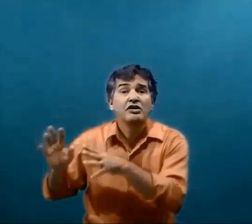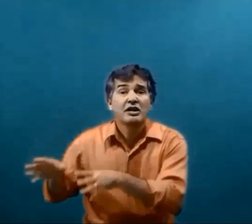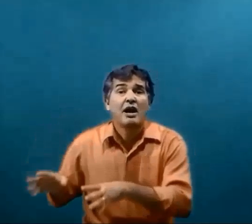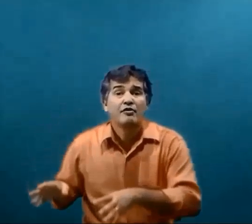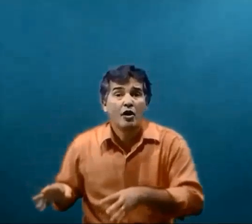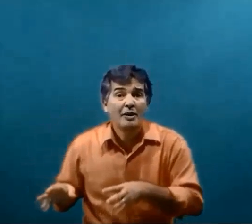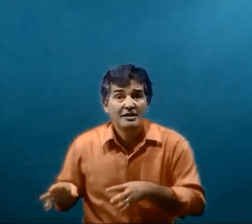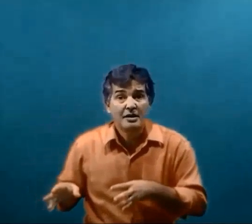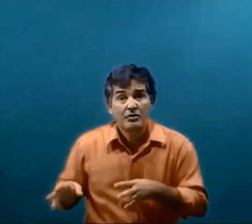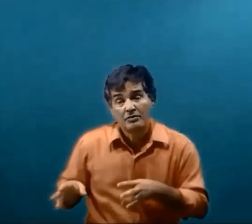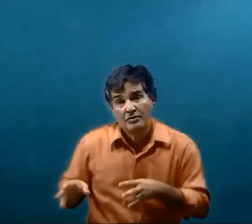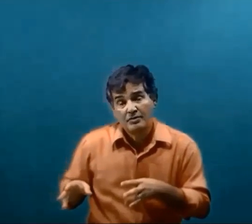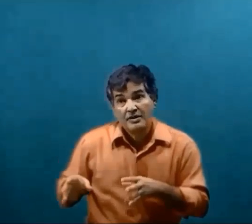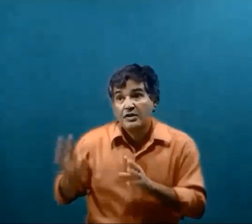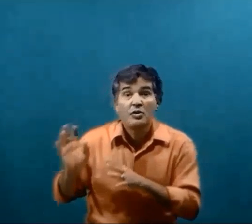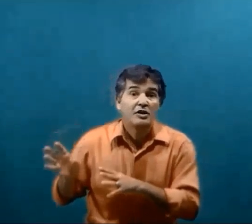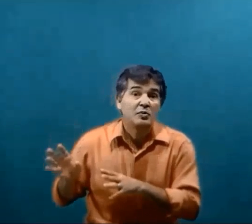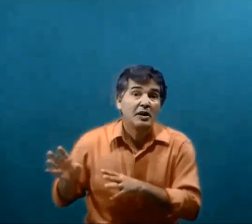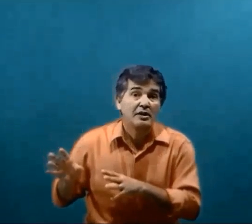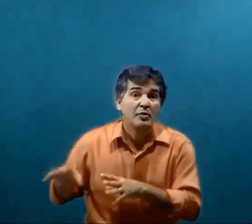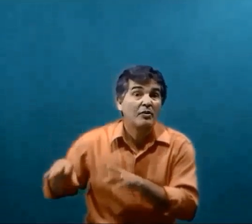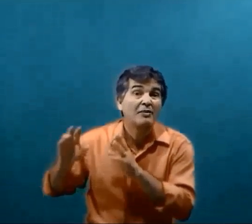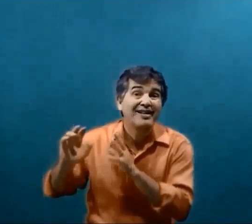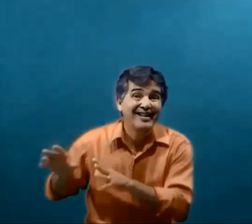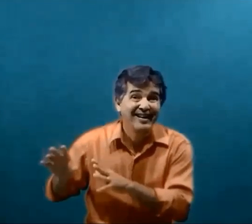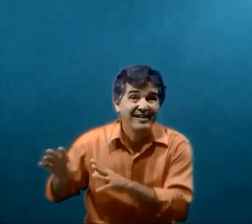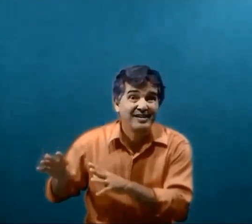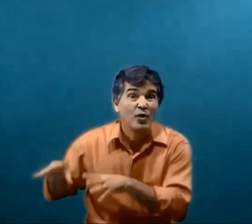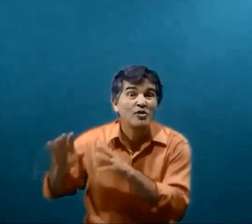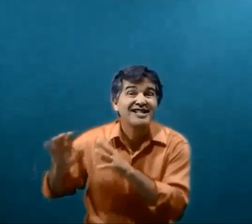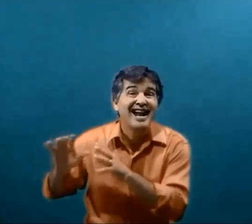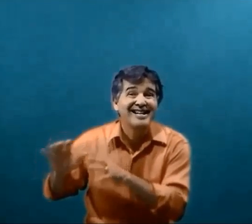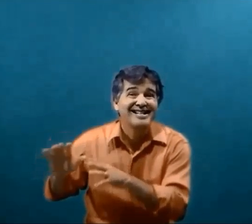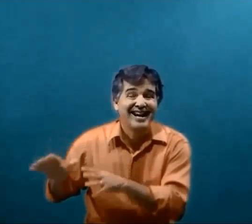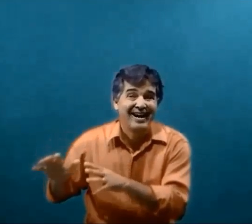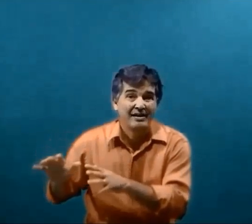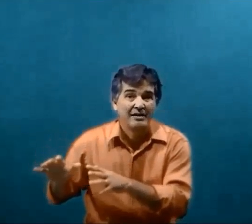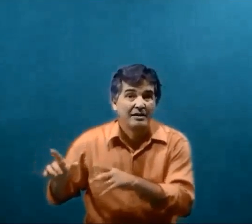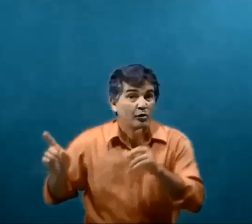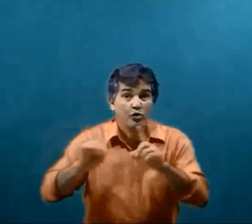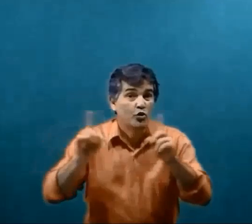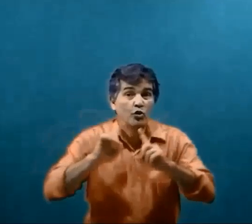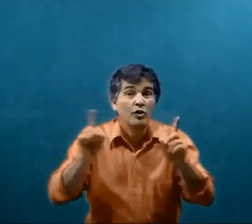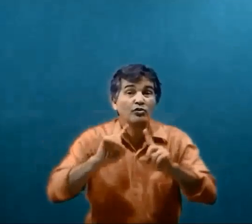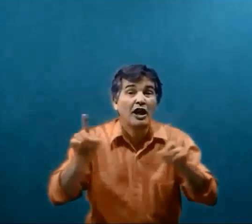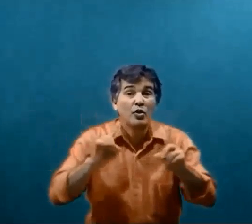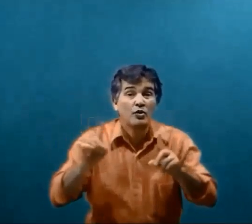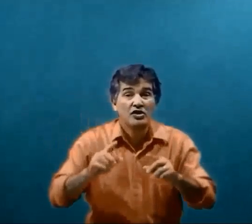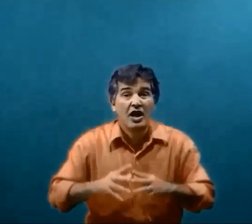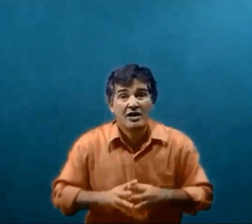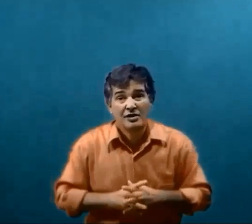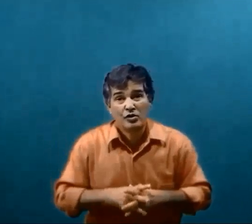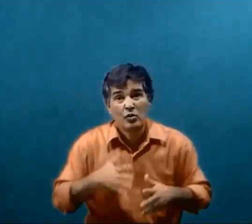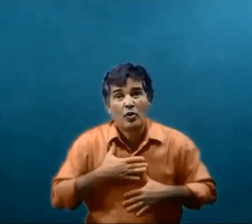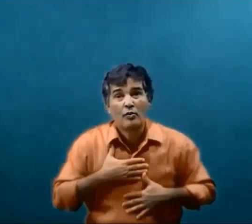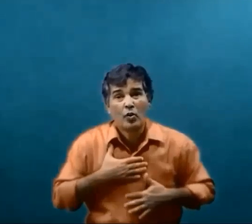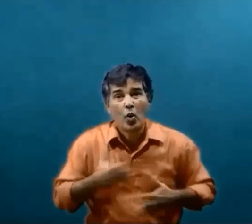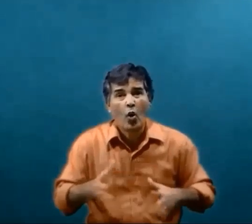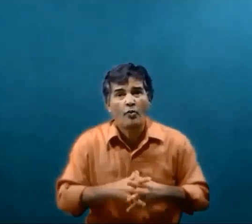ouvintes têm a informação. Se não respeitam, o problema é deles, têm consciência. O surdo não tem consciência do seu próprio corpo,